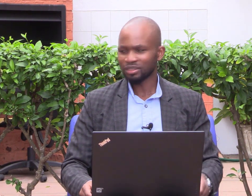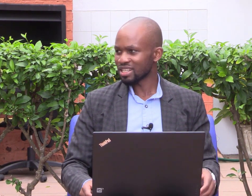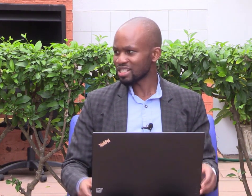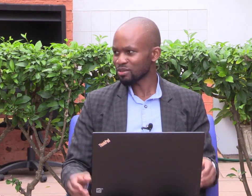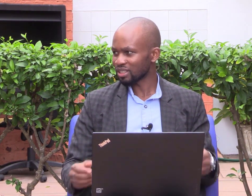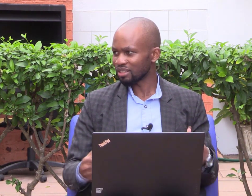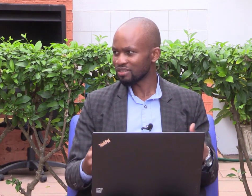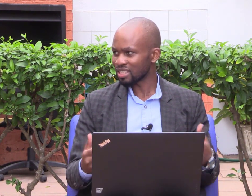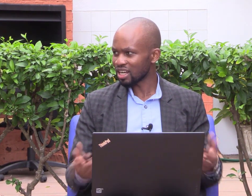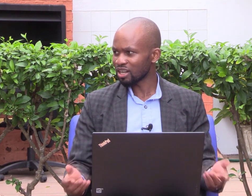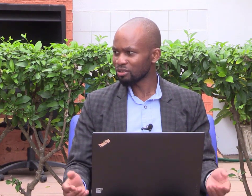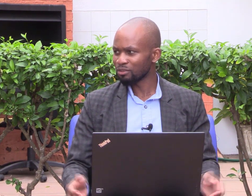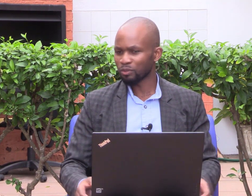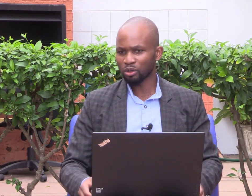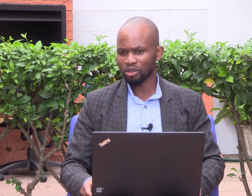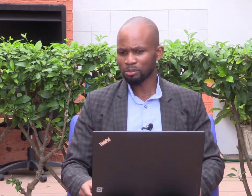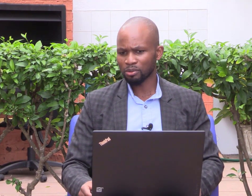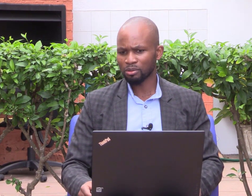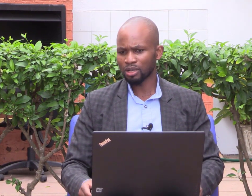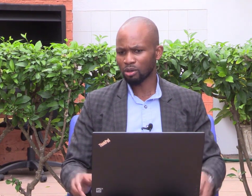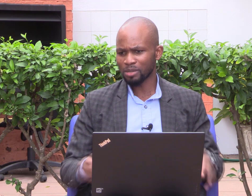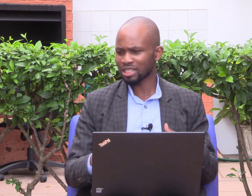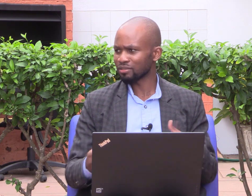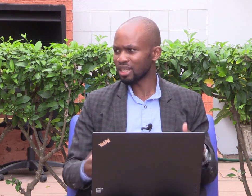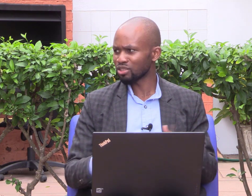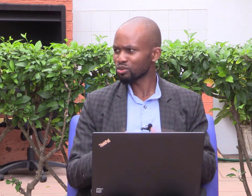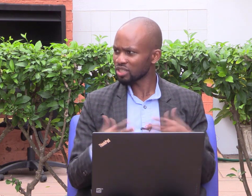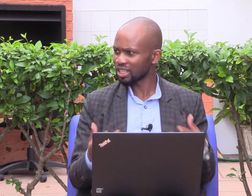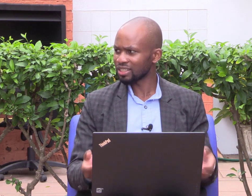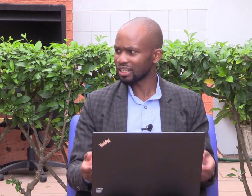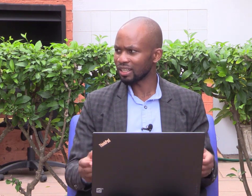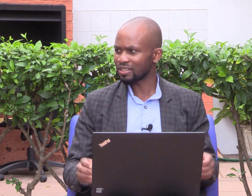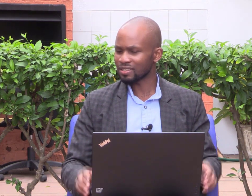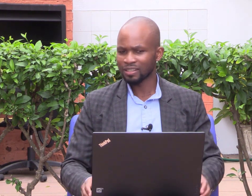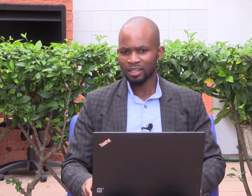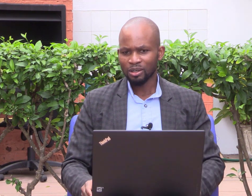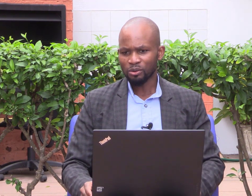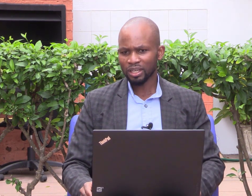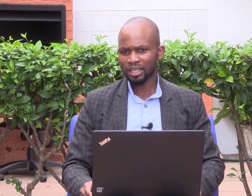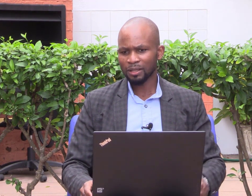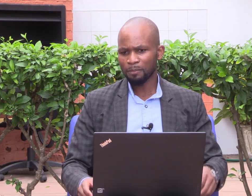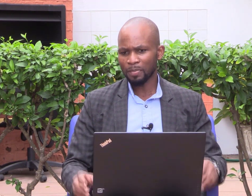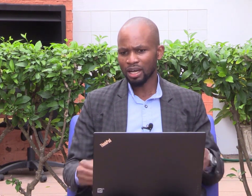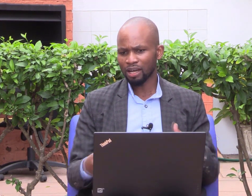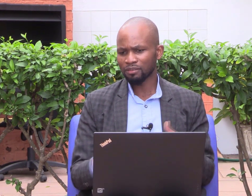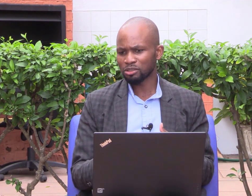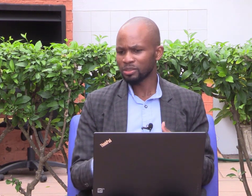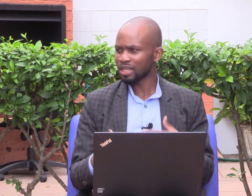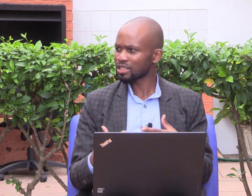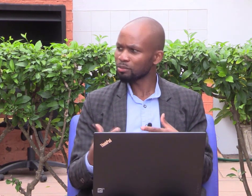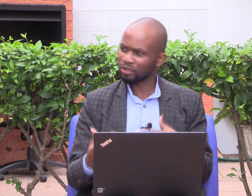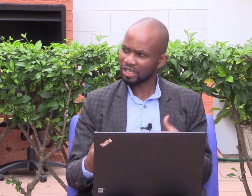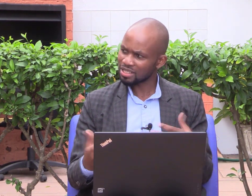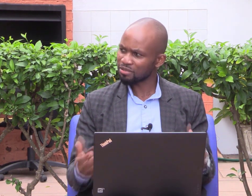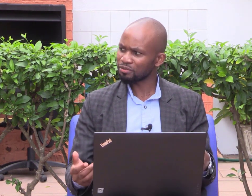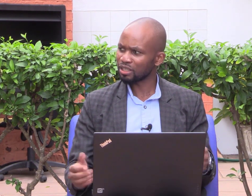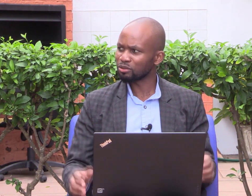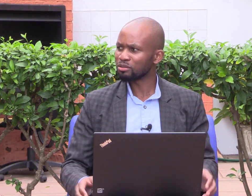têm acesso à televisão, onde algumas atividades não chegam até elas. O que é que a Felizmina acha que poderia ser feito